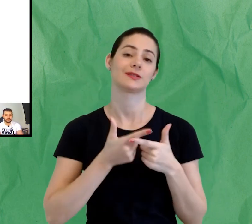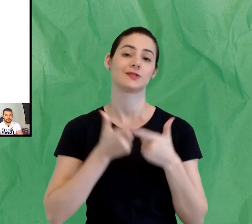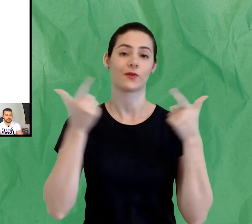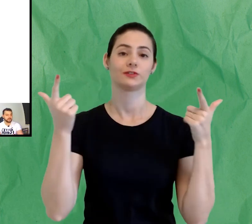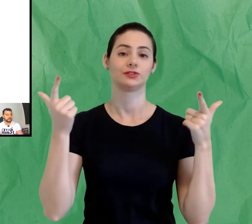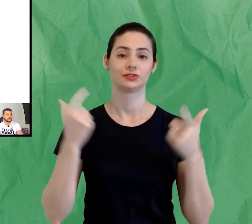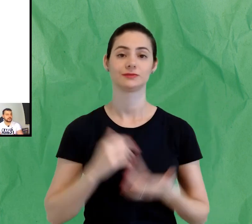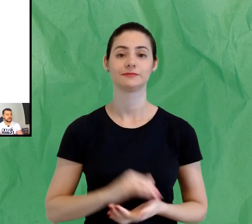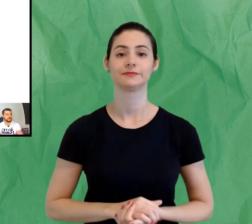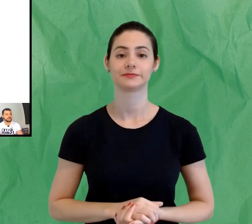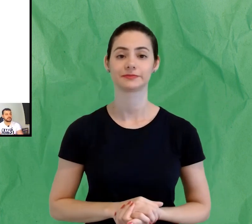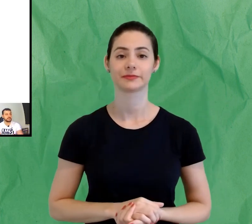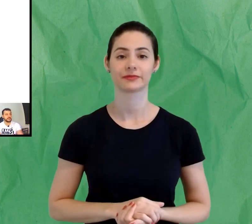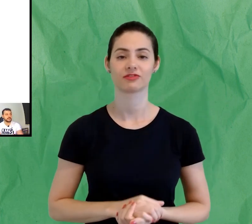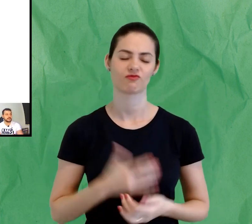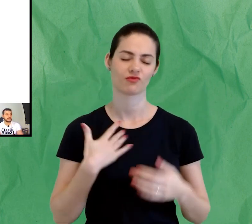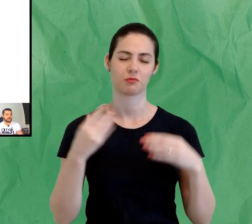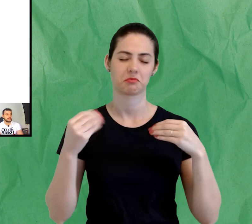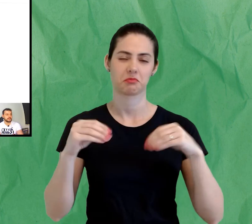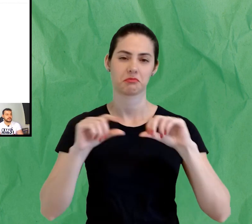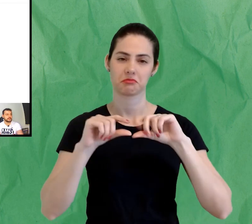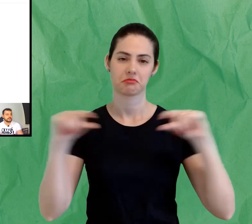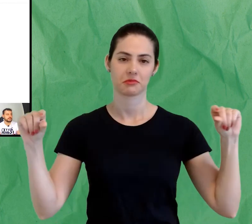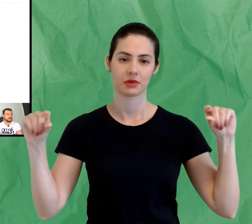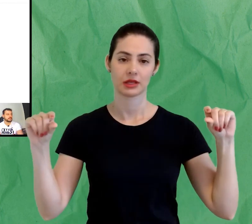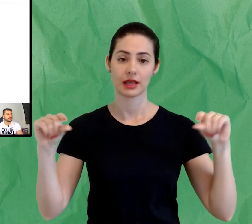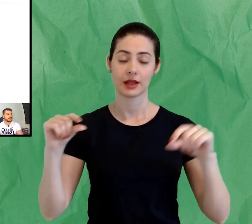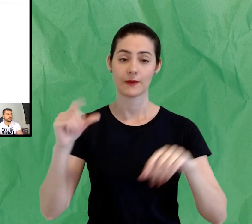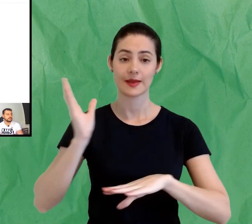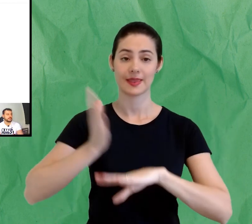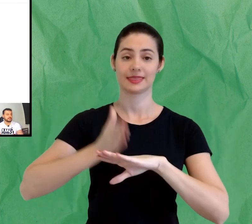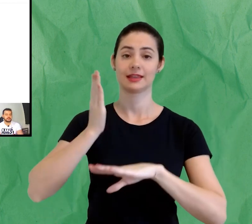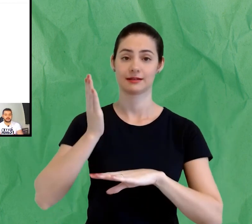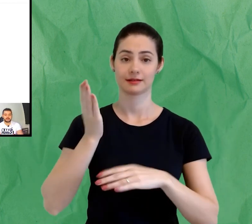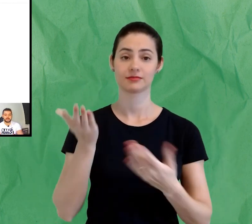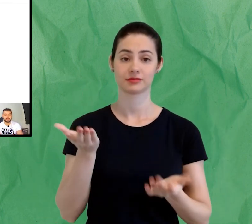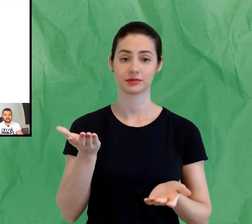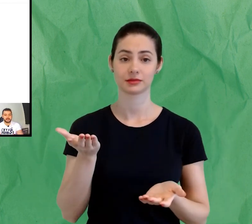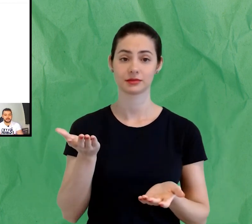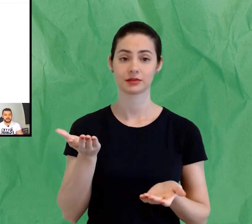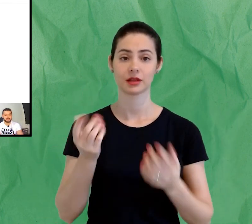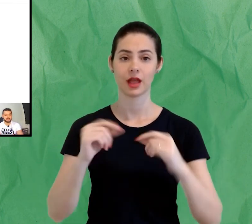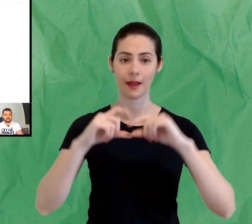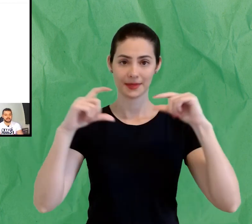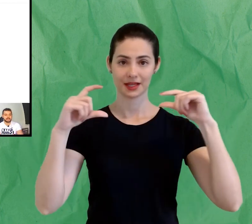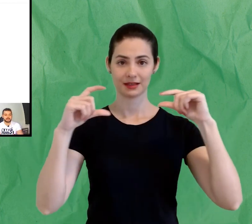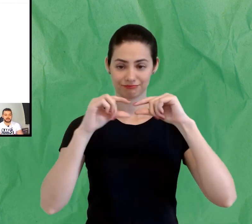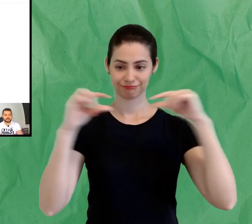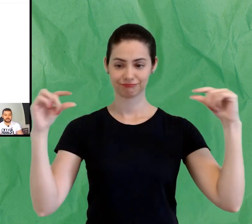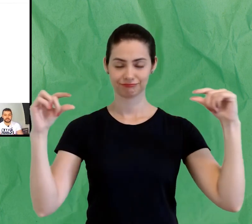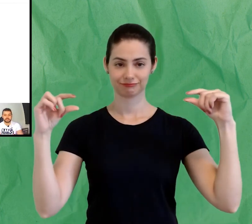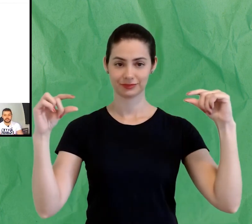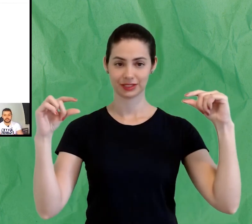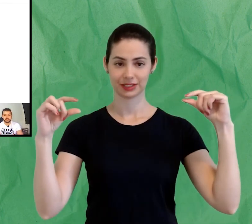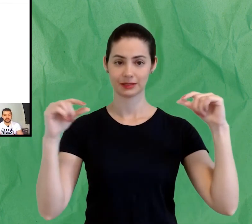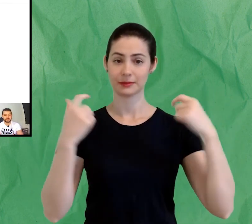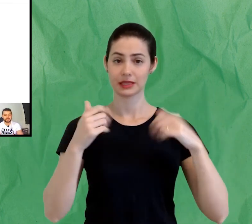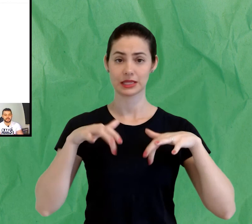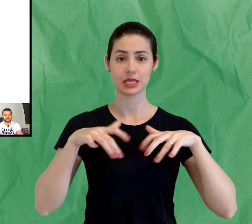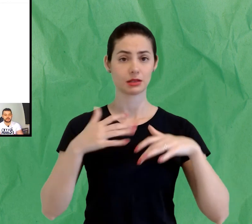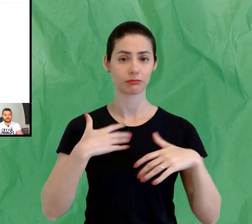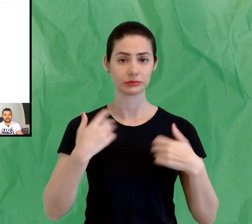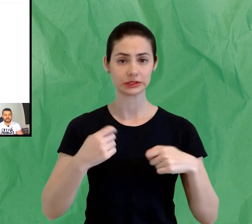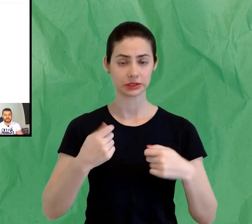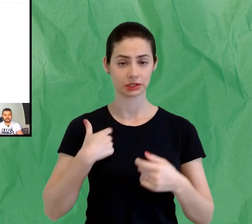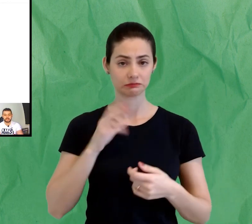tá? Eu vou colocar assim. Se eu der um Enter agora, olha só, ele abre para mim uma janela com um input de texto para que eu